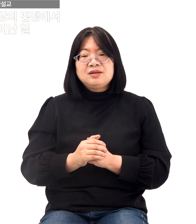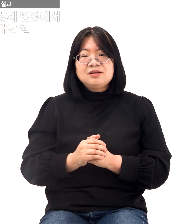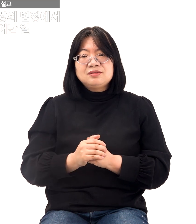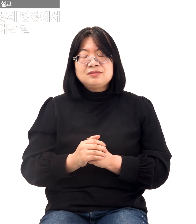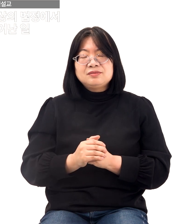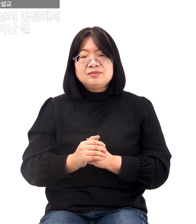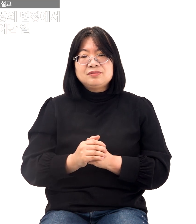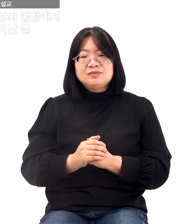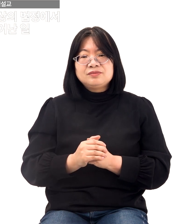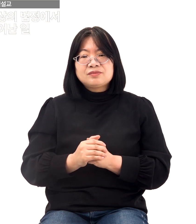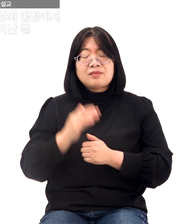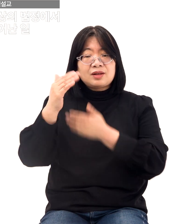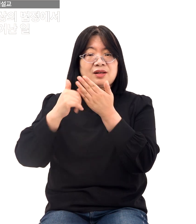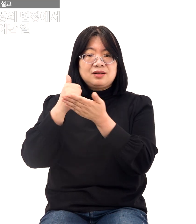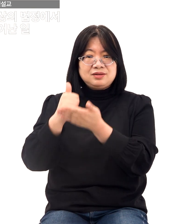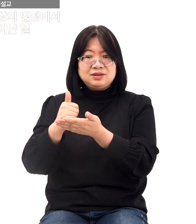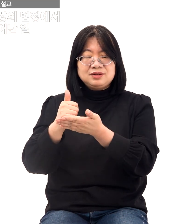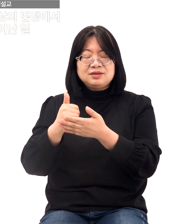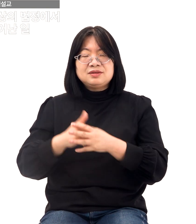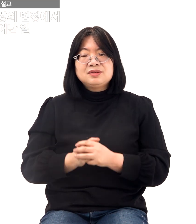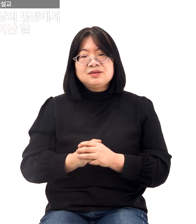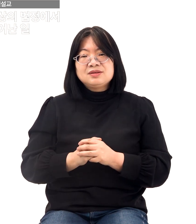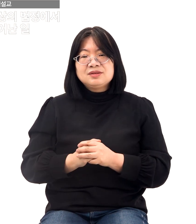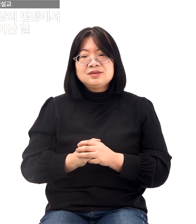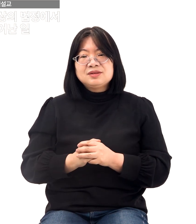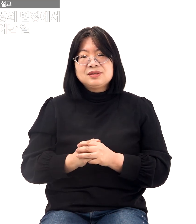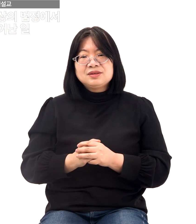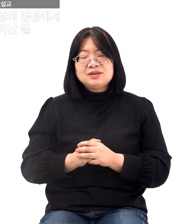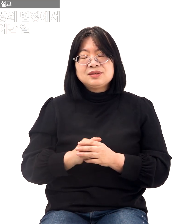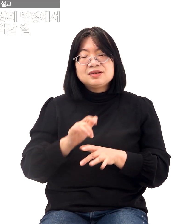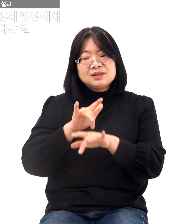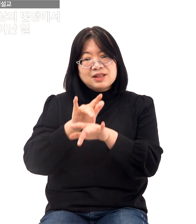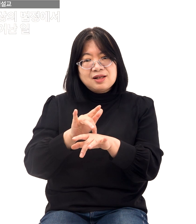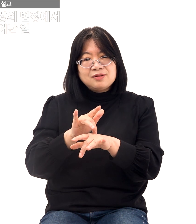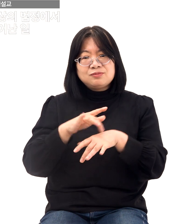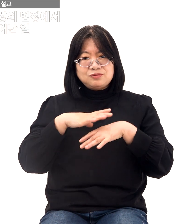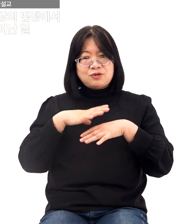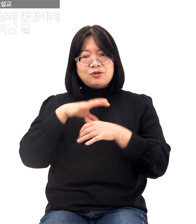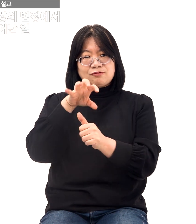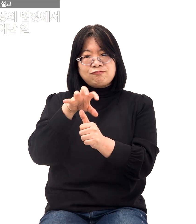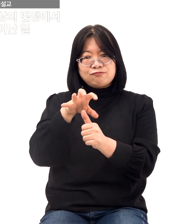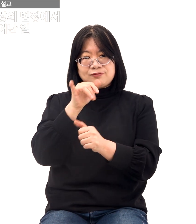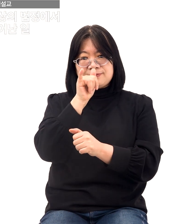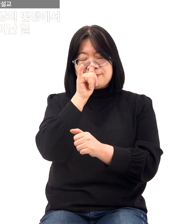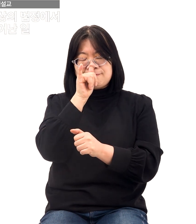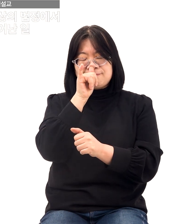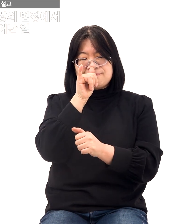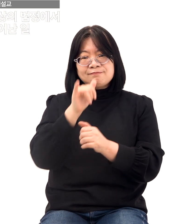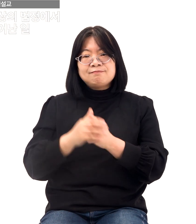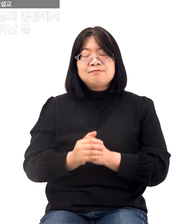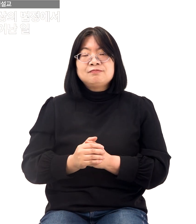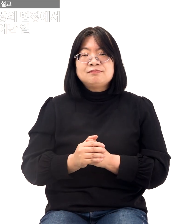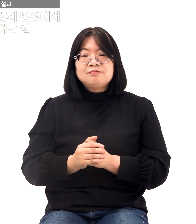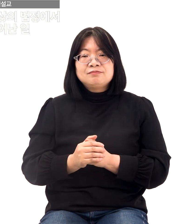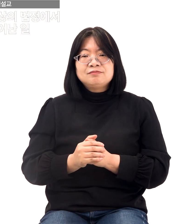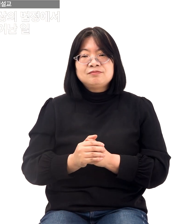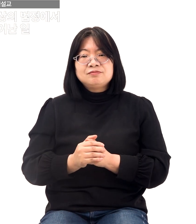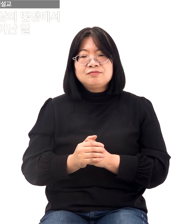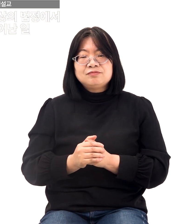이렇든 저렇든 하나님은 그 사탄을 무섭게 꾸짖습니다. 책망합니다.